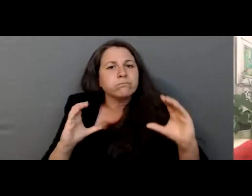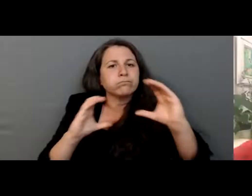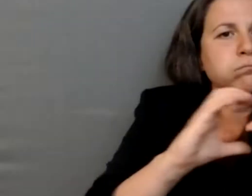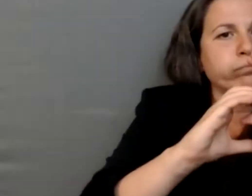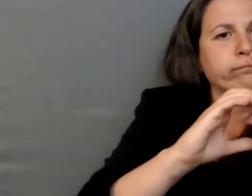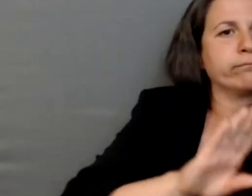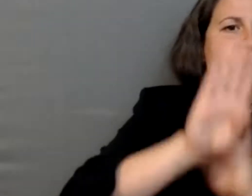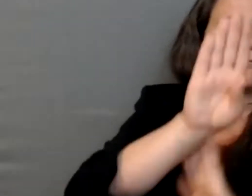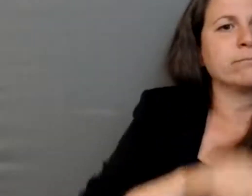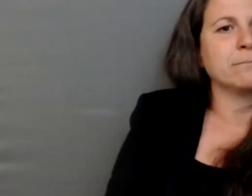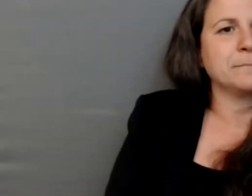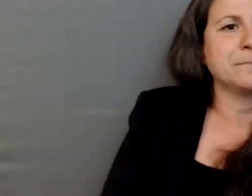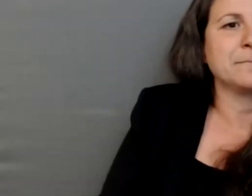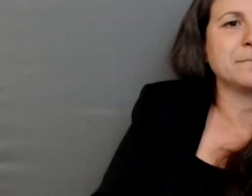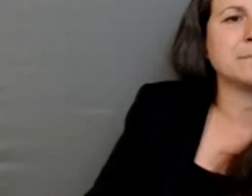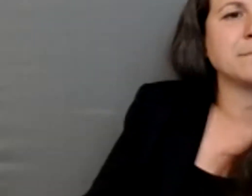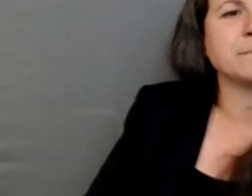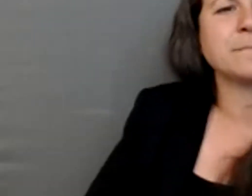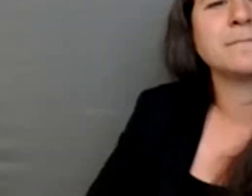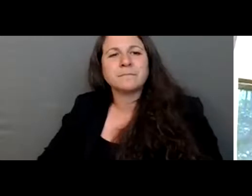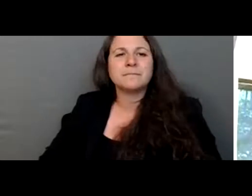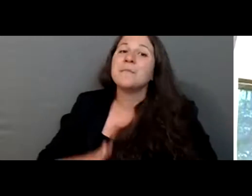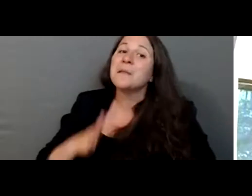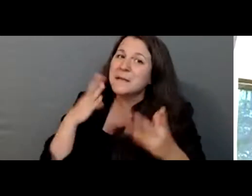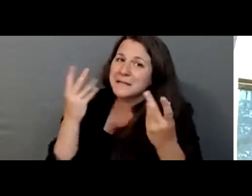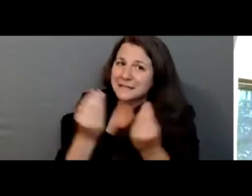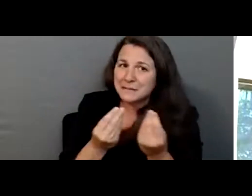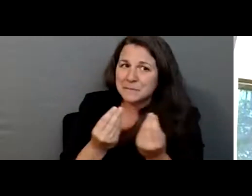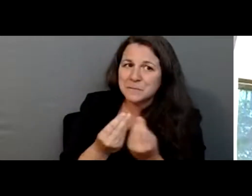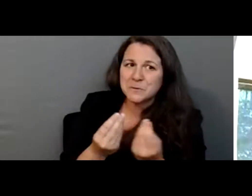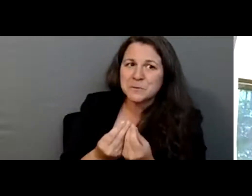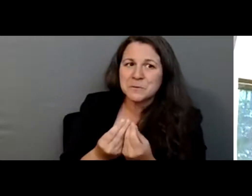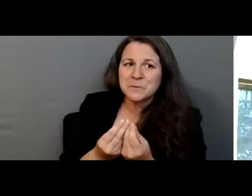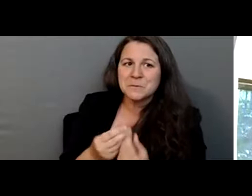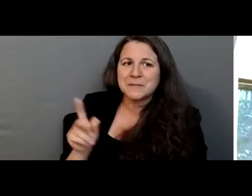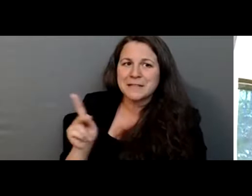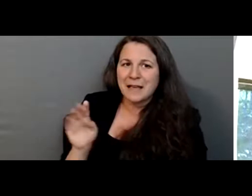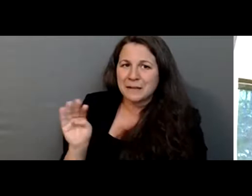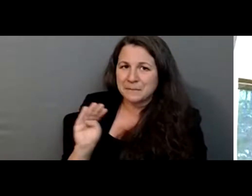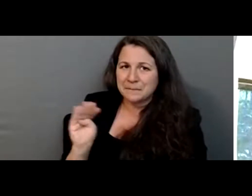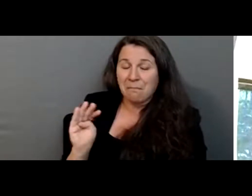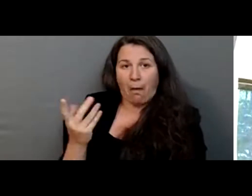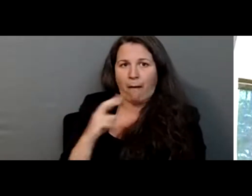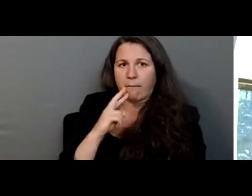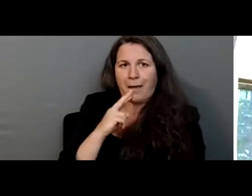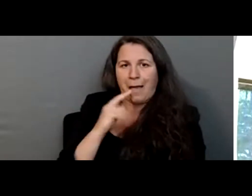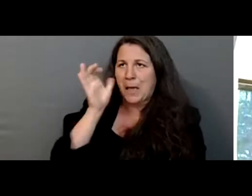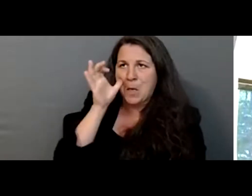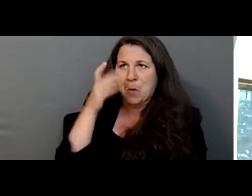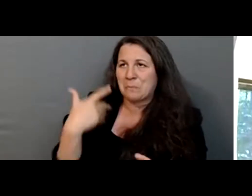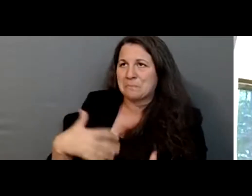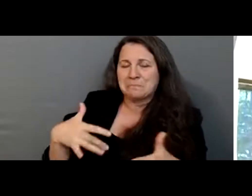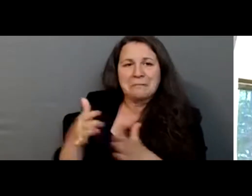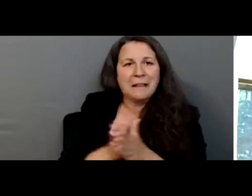Merci, Karine Mirjani. C'était un plaisir d'entendre cette présentation et les